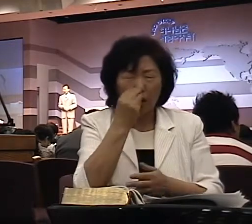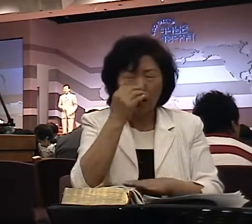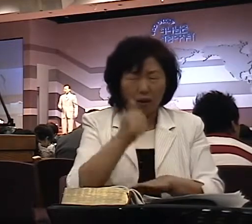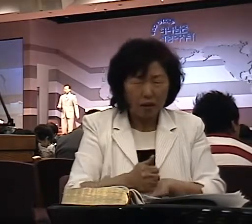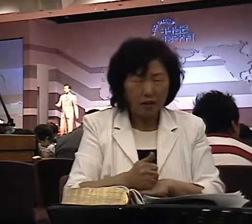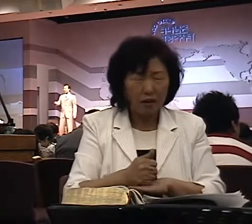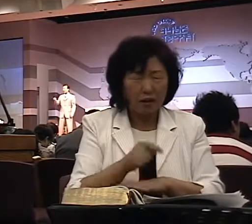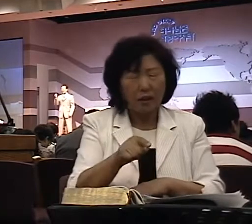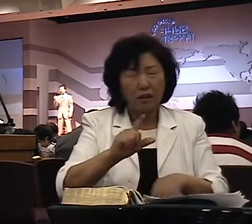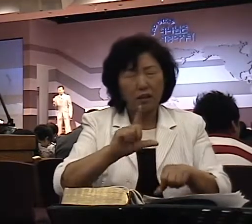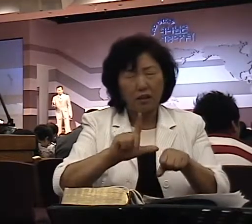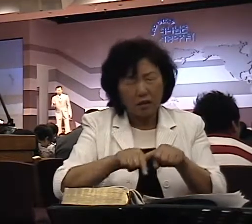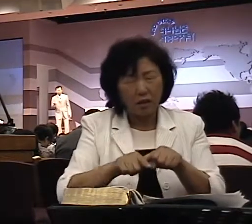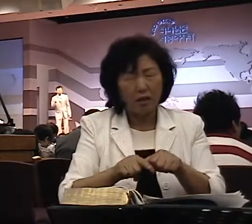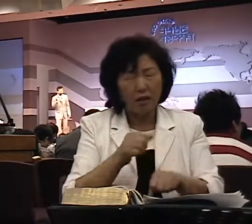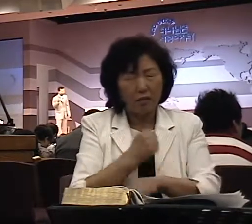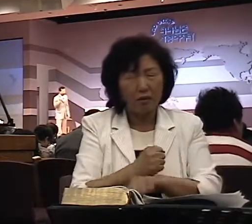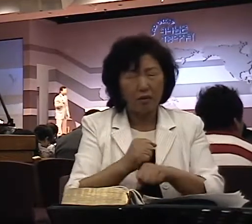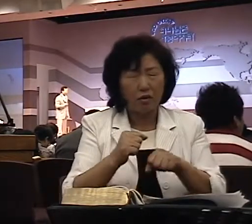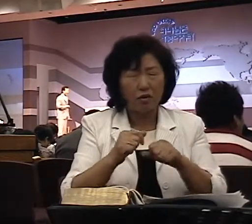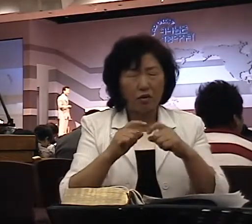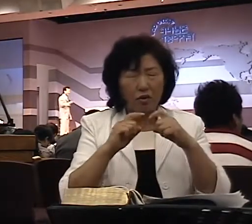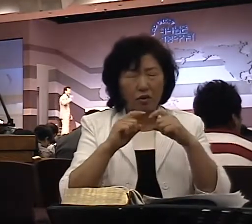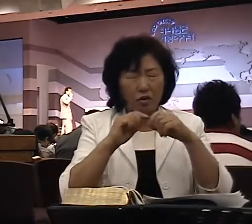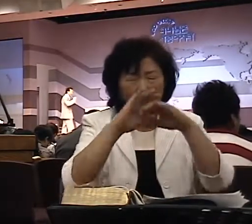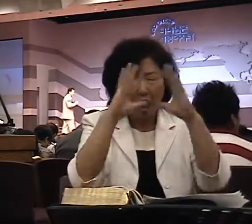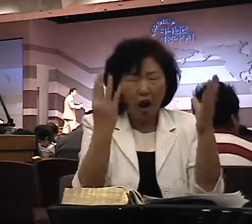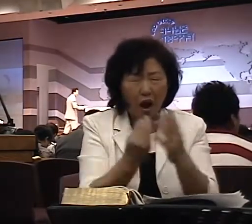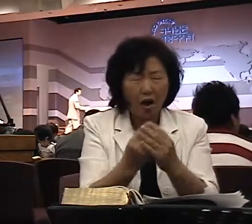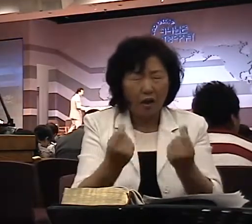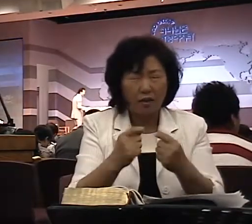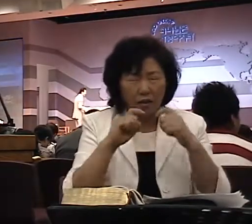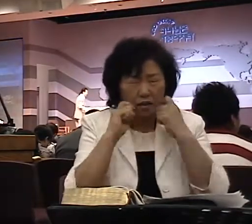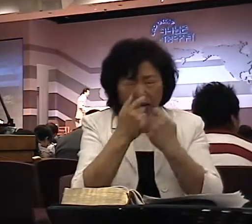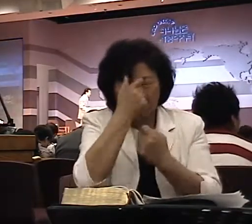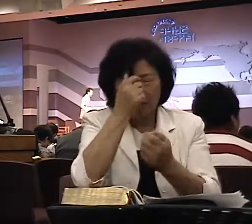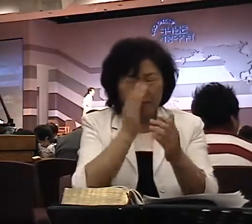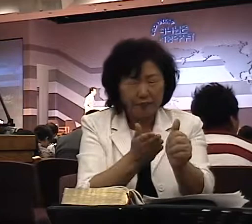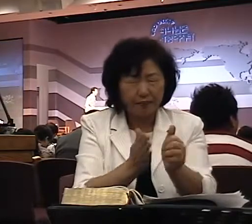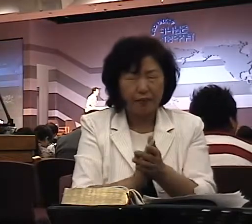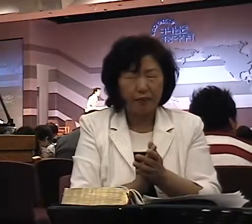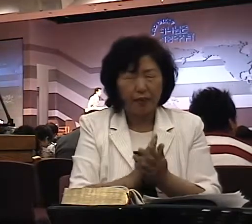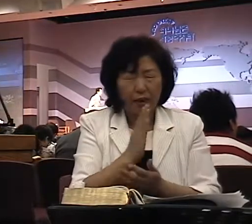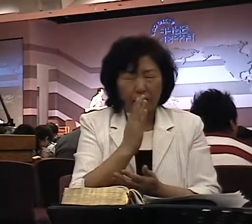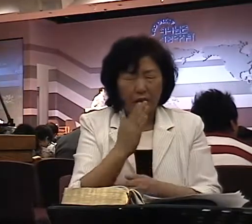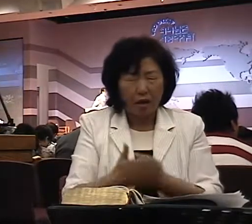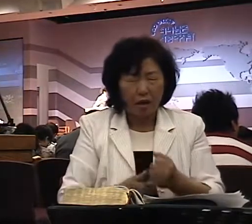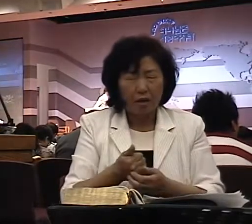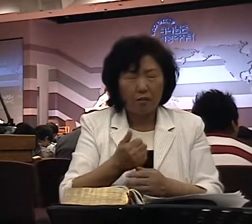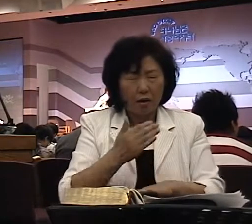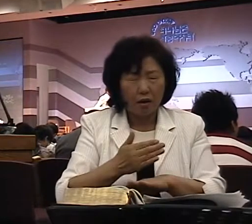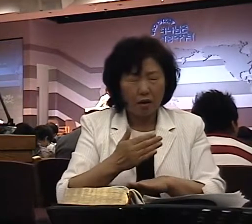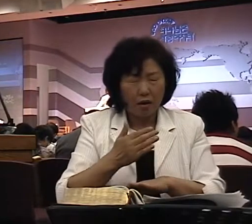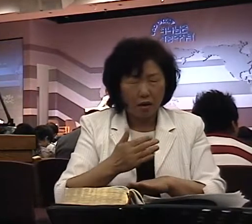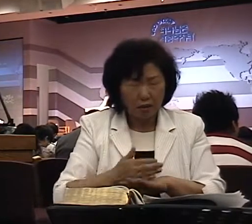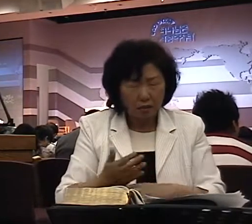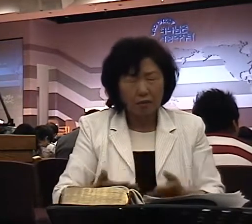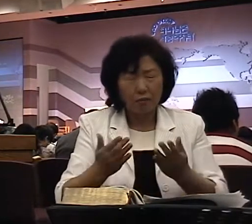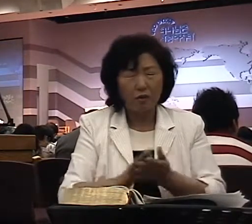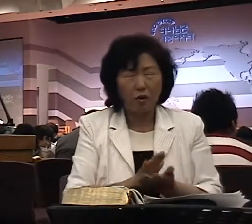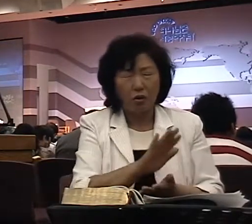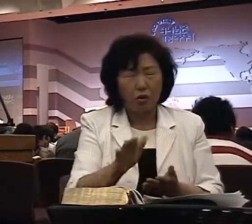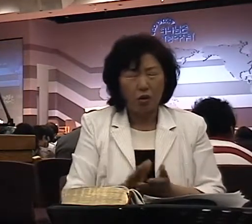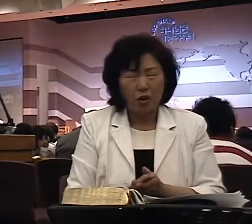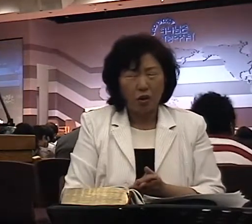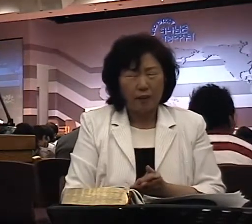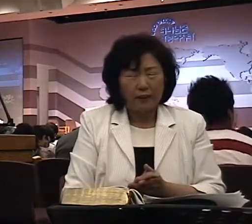시간 하며 주님 앞에 다 같이 기도하기를 원합니다. 기도하겠습니다. 아버지 하나님, 우리를 불쌍히 여겨 주시옵소서.